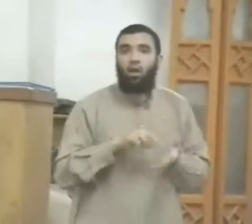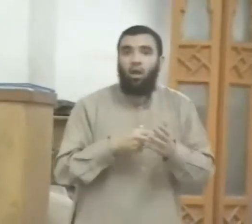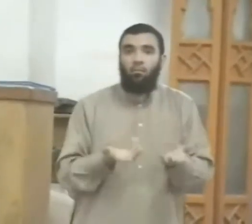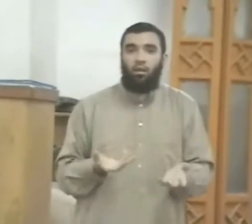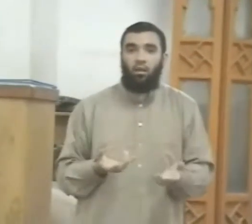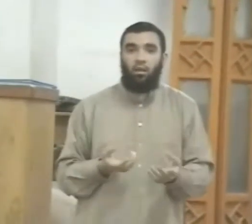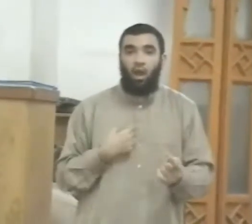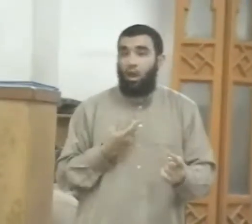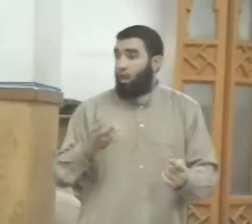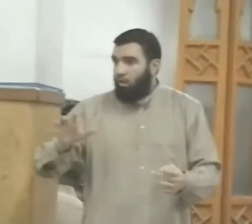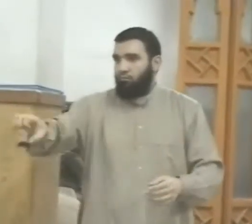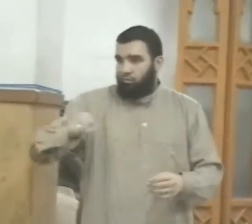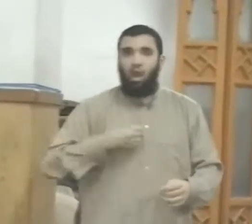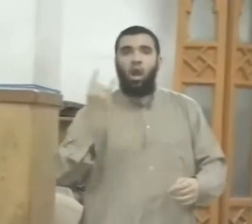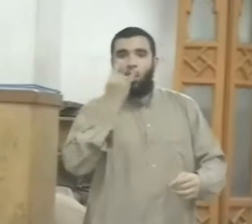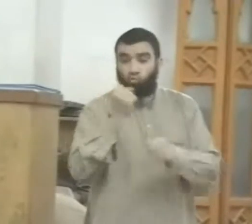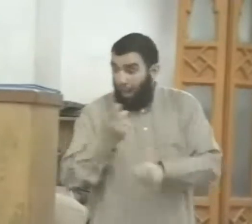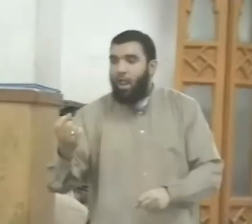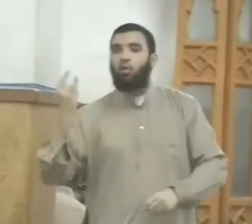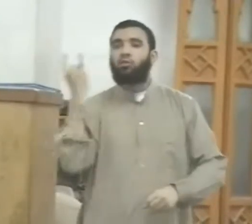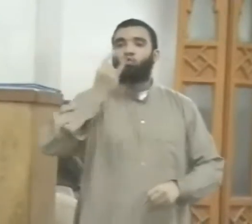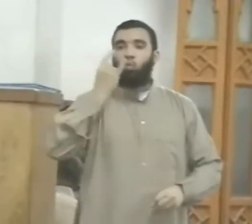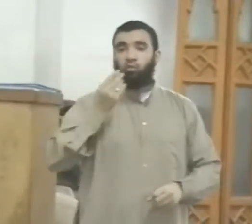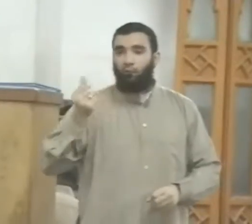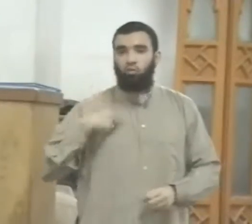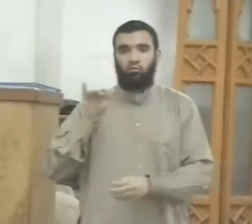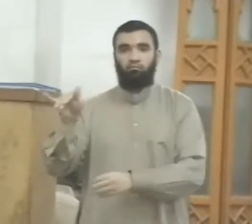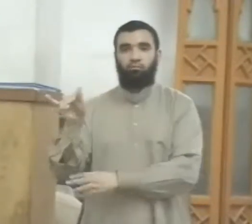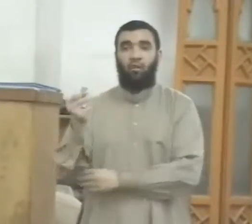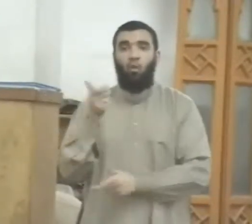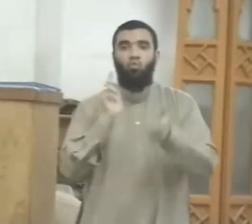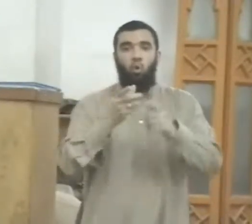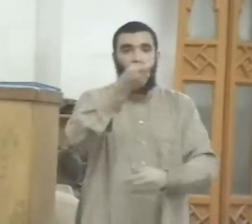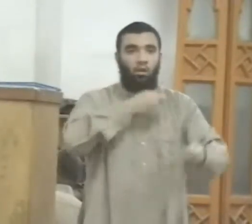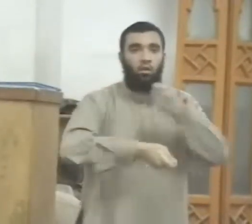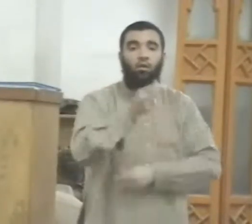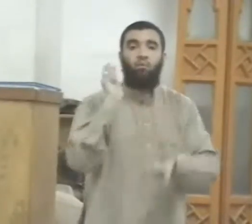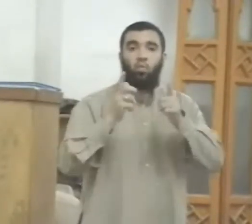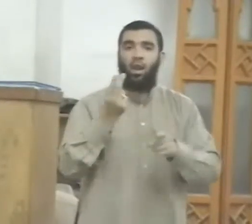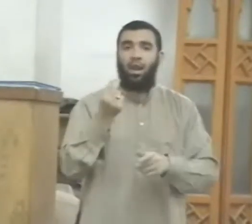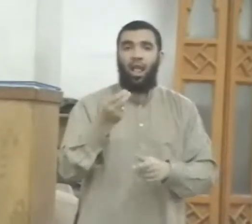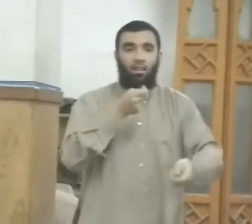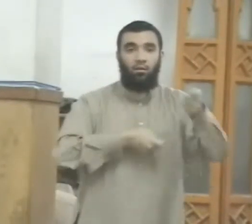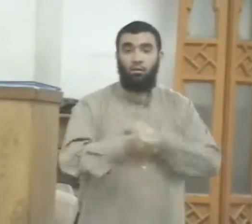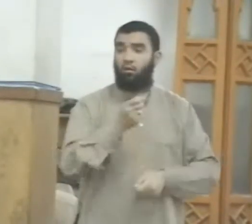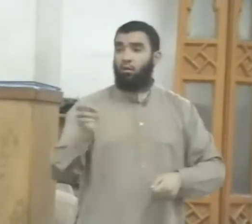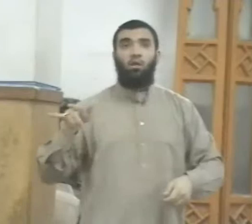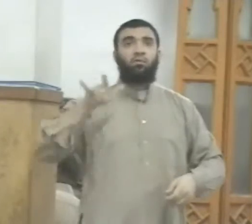بلد جاسوس، ويأكل ويشرب وياخد دولارات وريالات وياخد كل